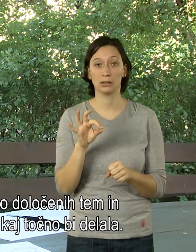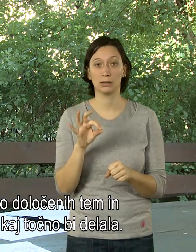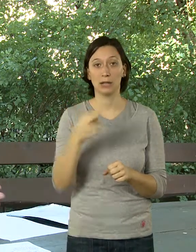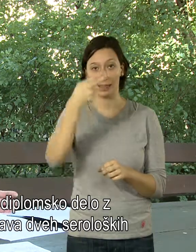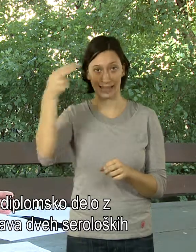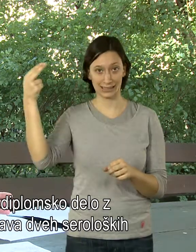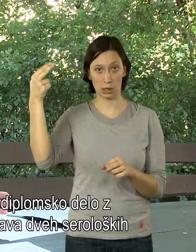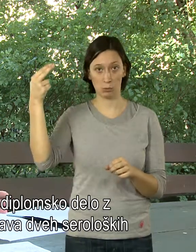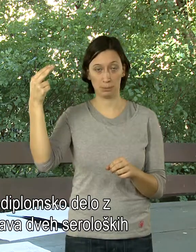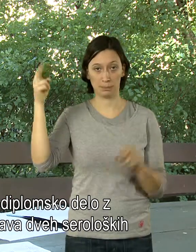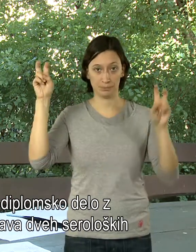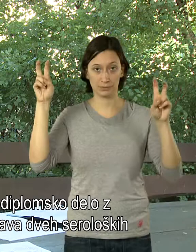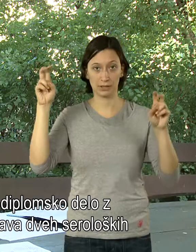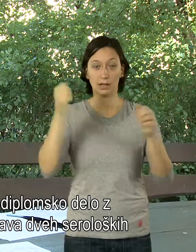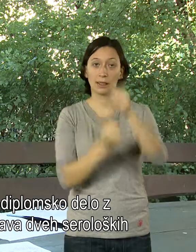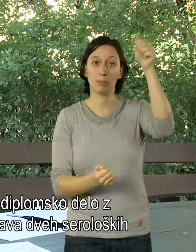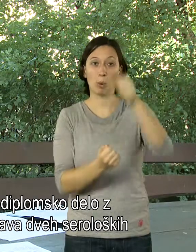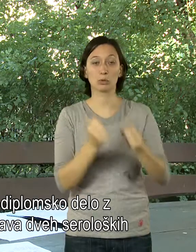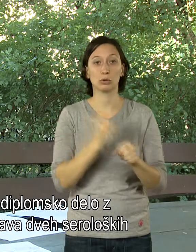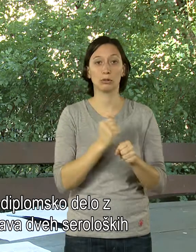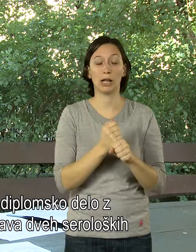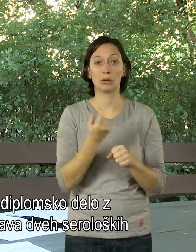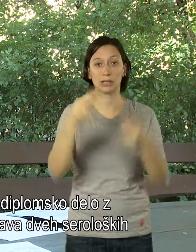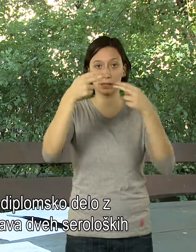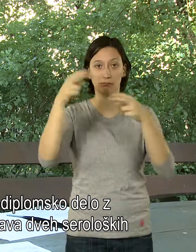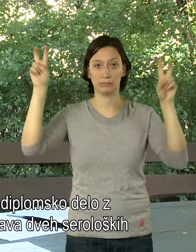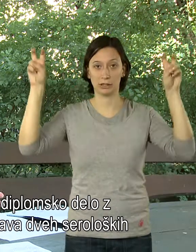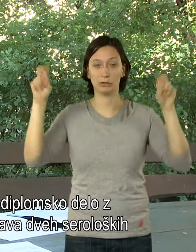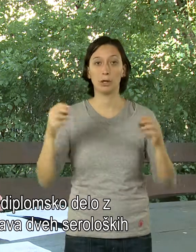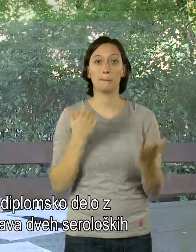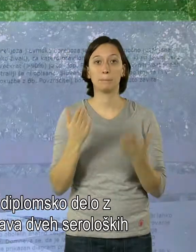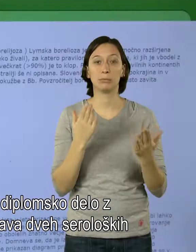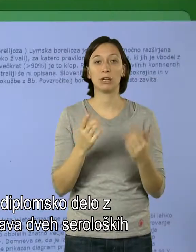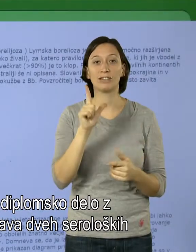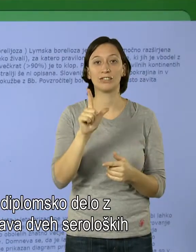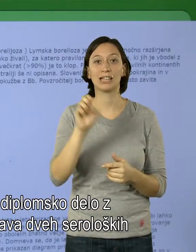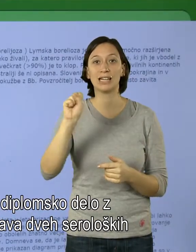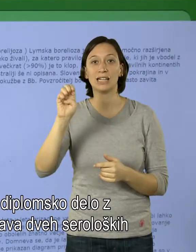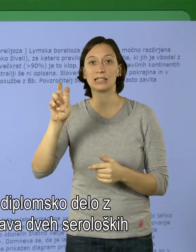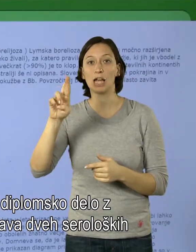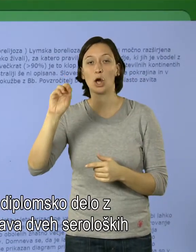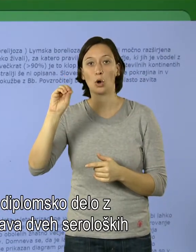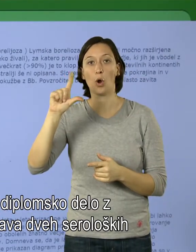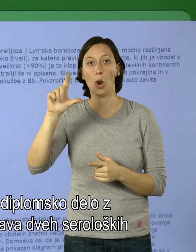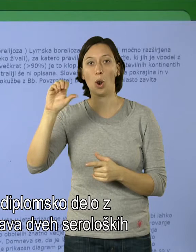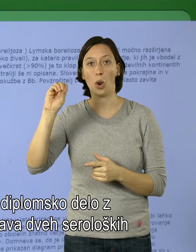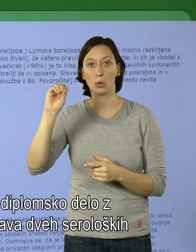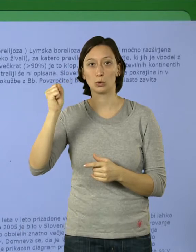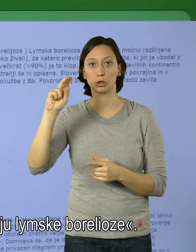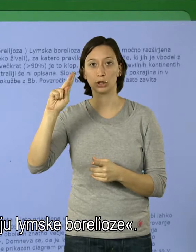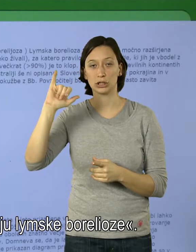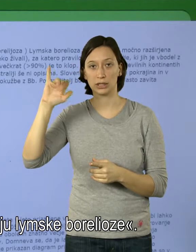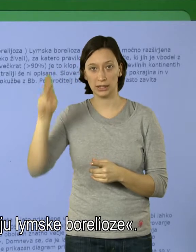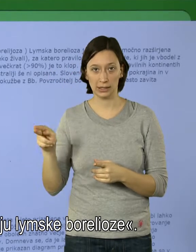In izbrala sem si naslov, diplomsko delo z naslovom Primerjava 2